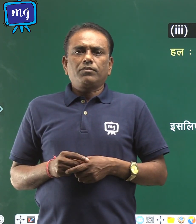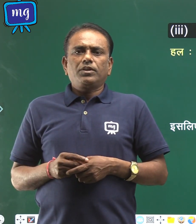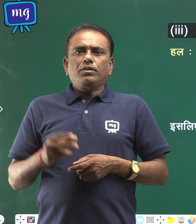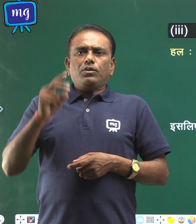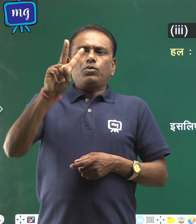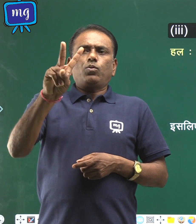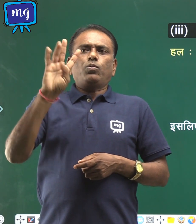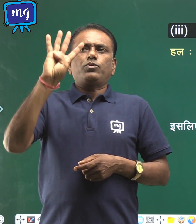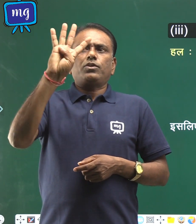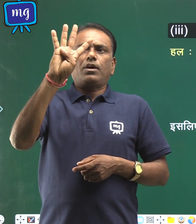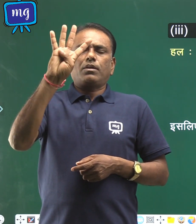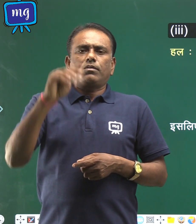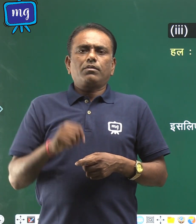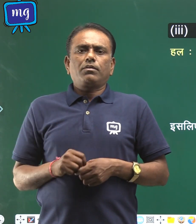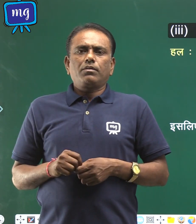24,